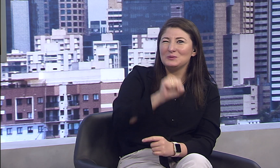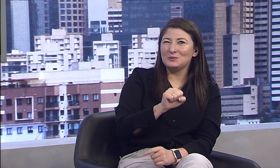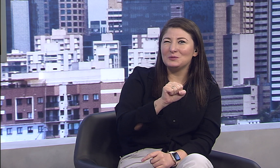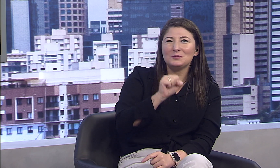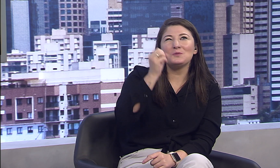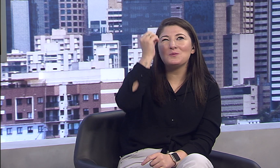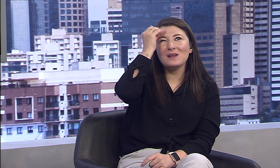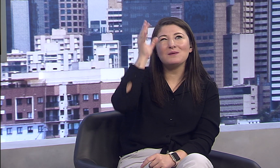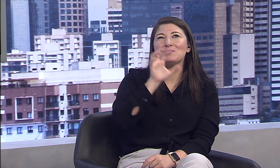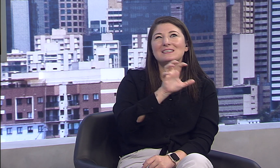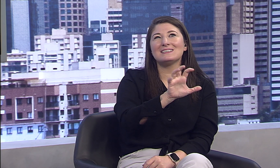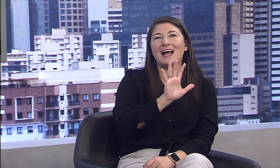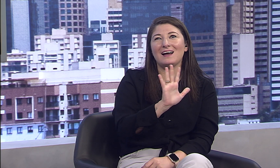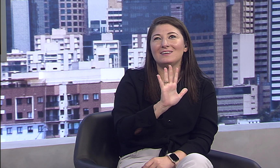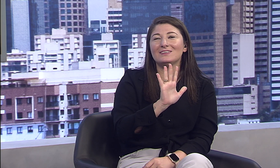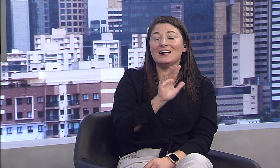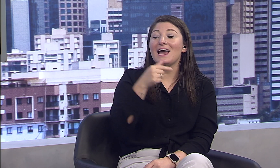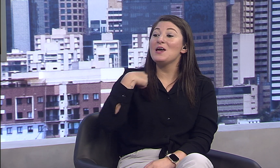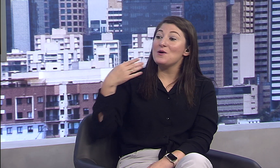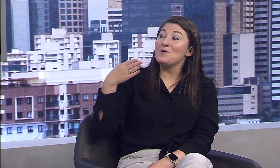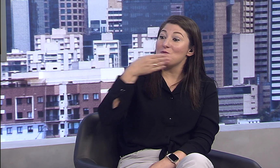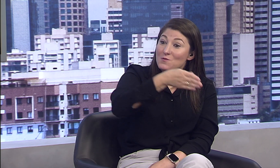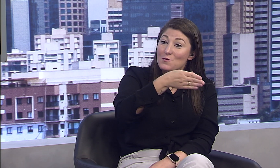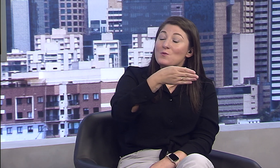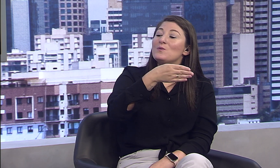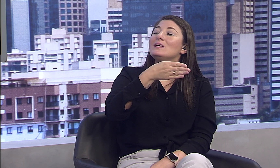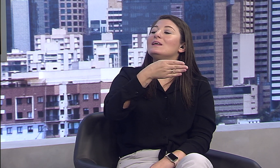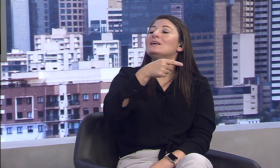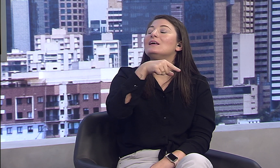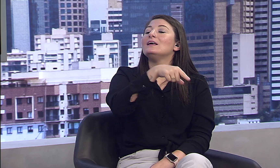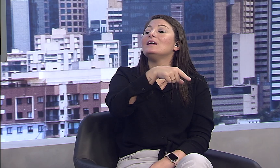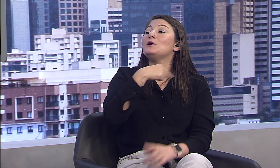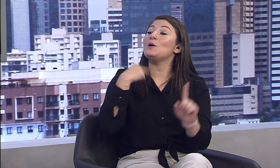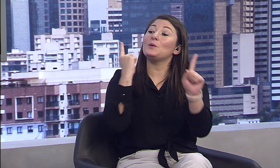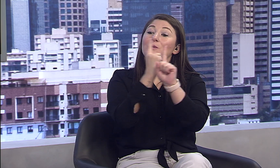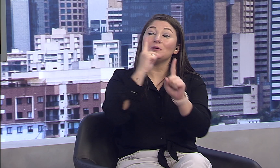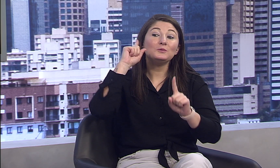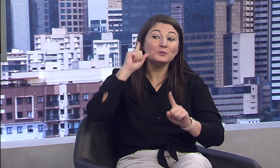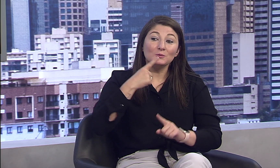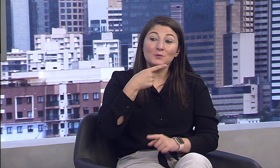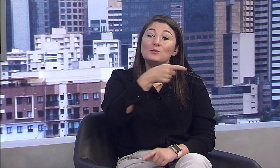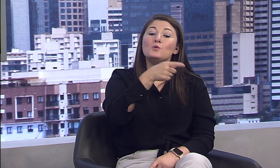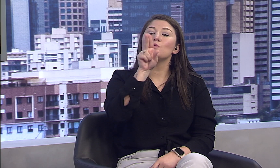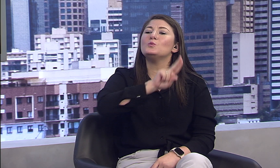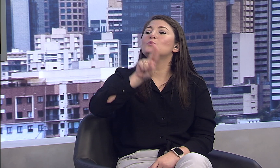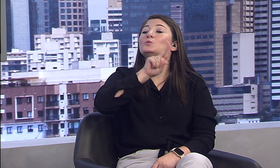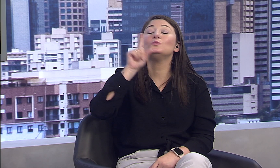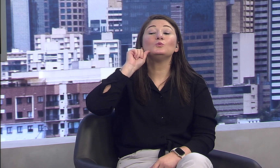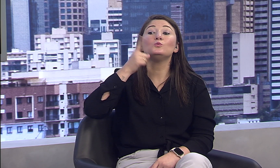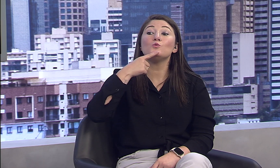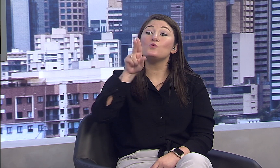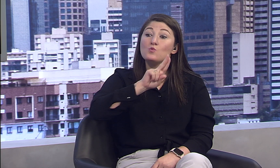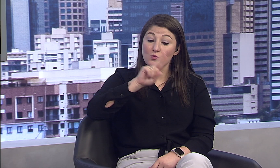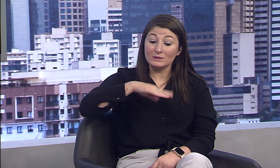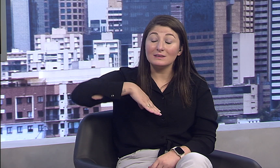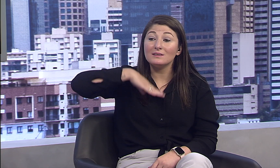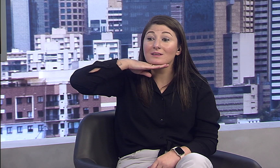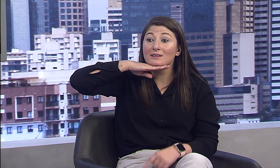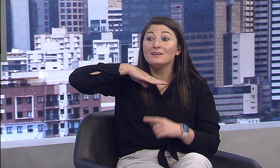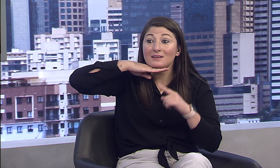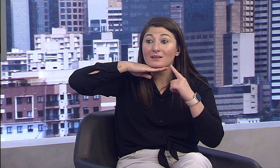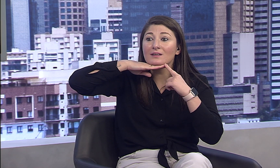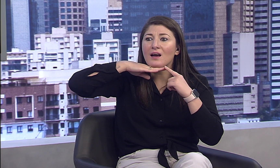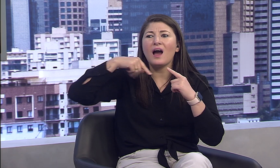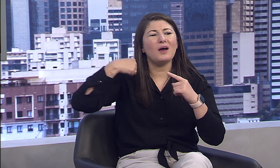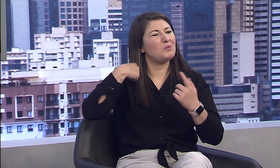Lá no Paraná, lá no sul, não lembro, mas eu fui lá e aí eu encontrei um surdo e aí ele fez